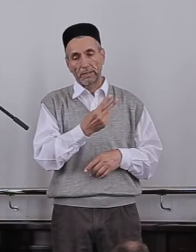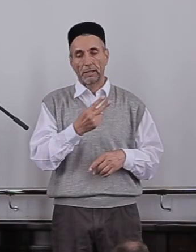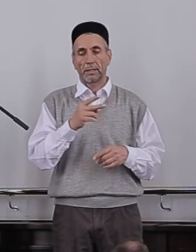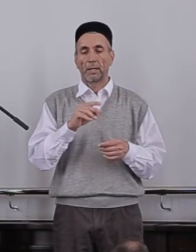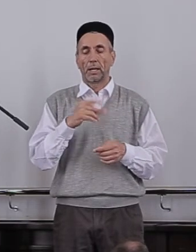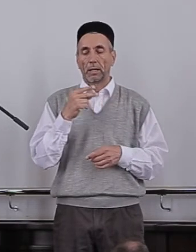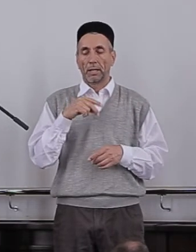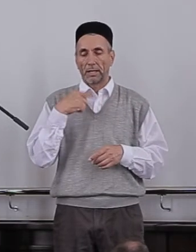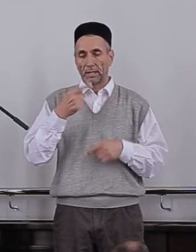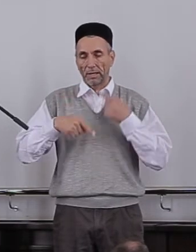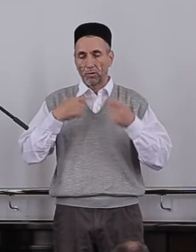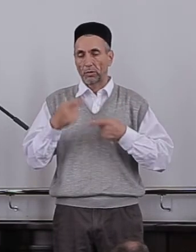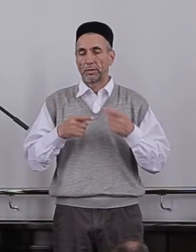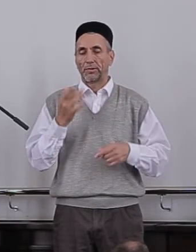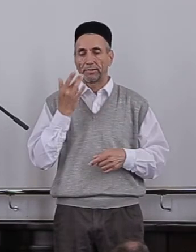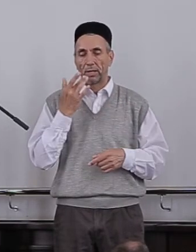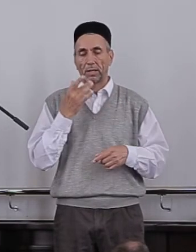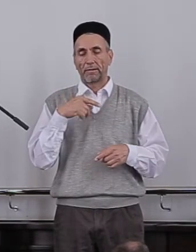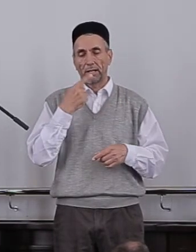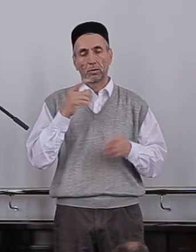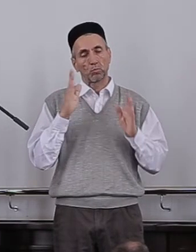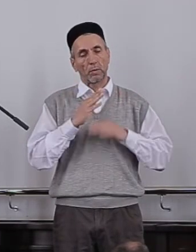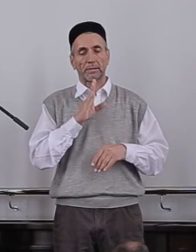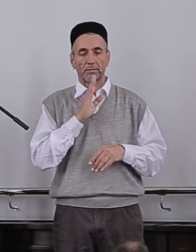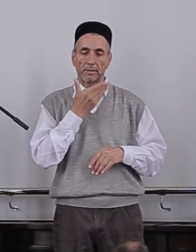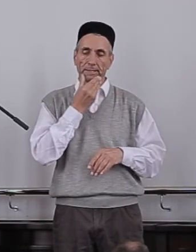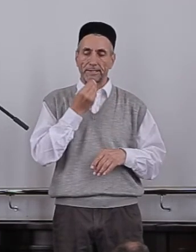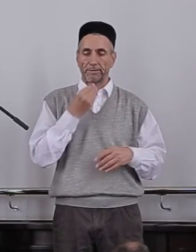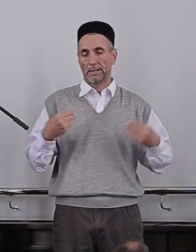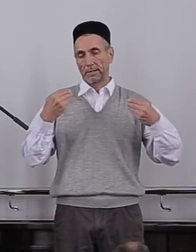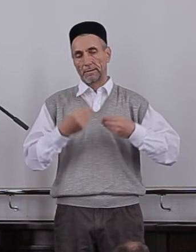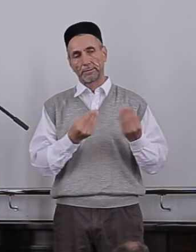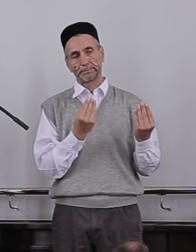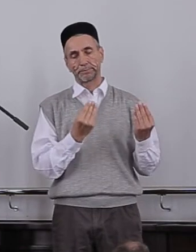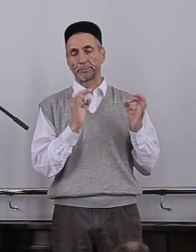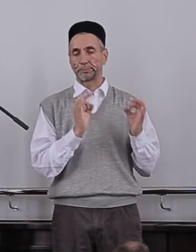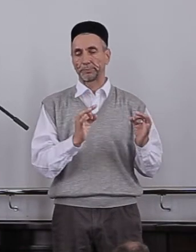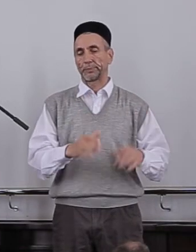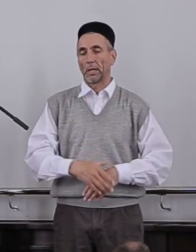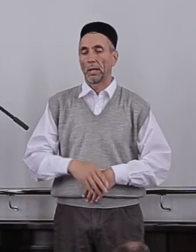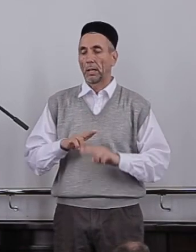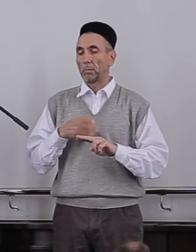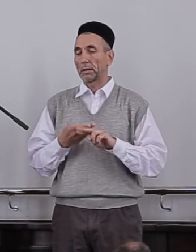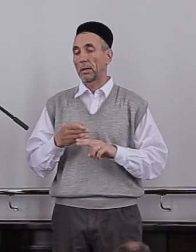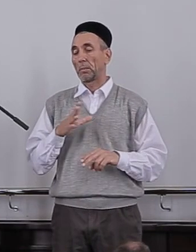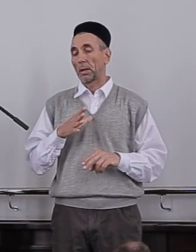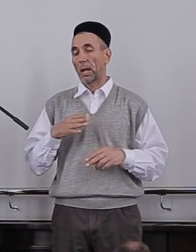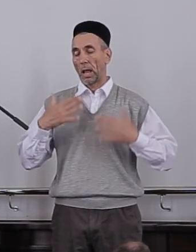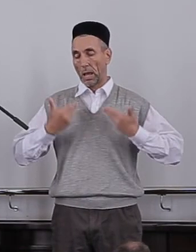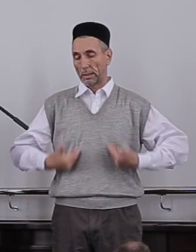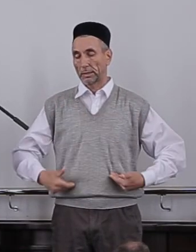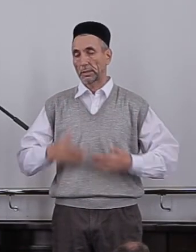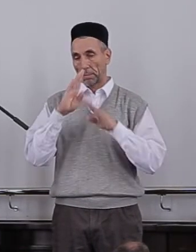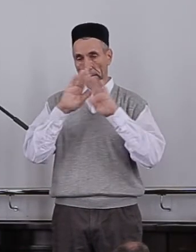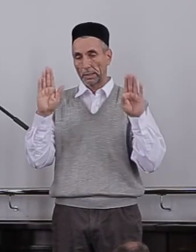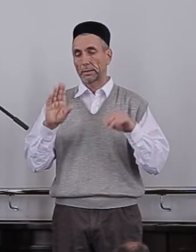kişiler küre karıyorlar. Hem de eğer de kişiler eğitiler iken, buna dediğim matur deyip, o devlet. Eğer de senin özünün kiyinin bile